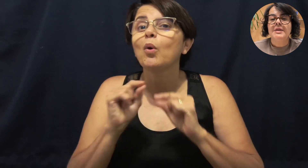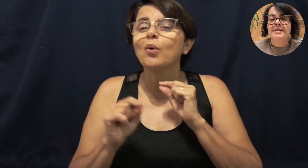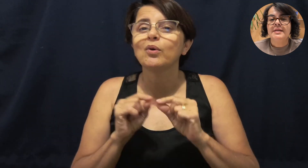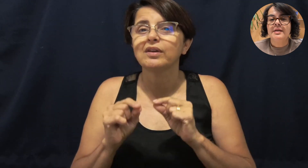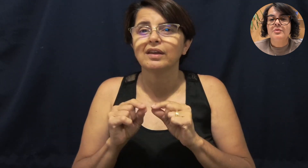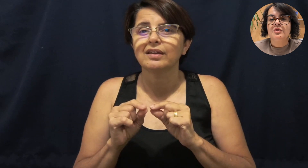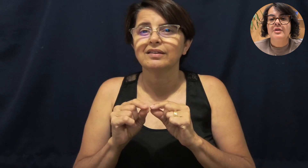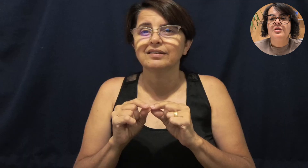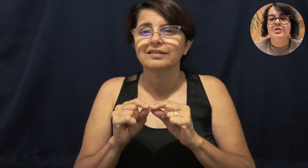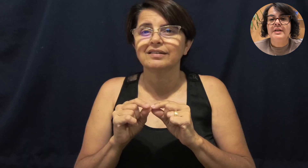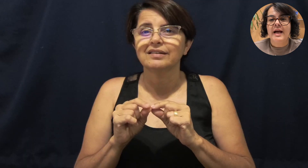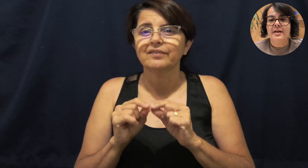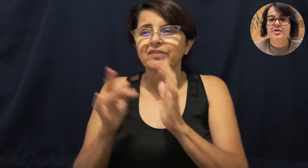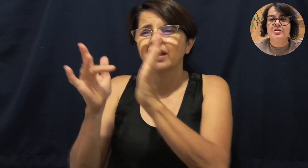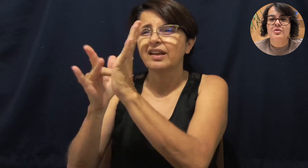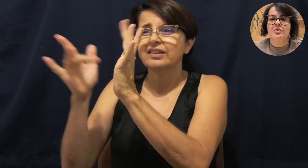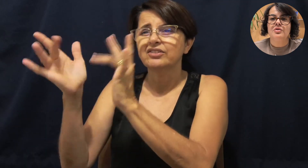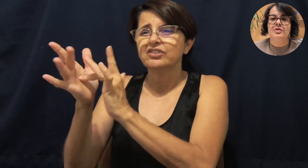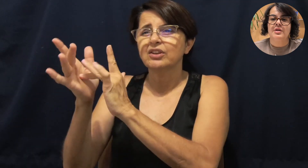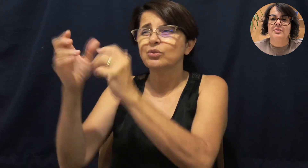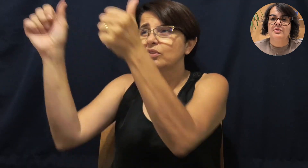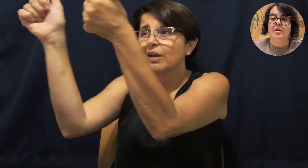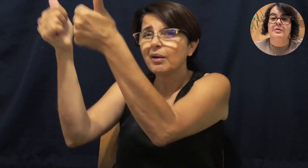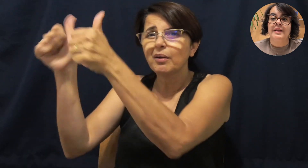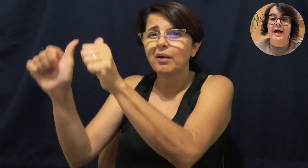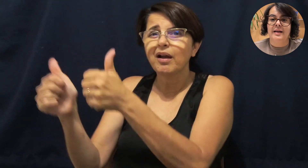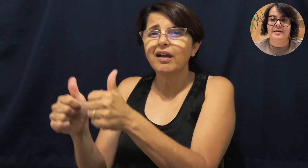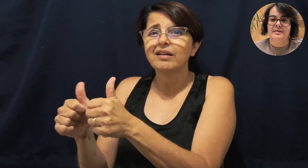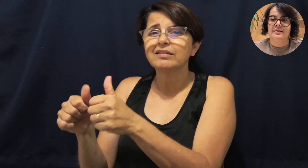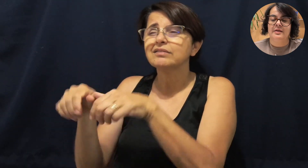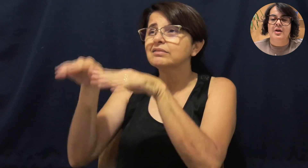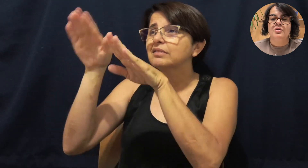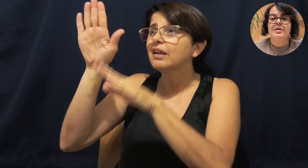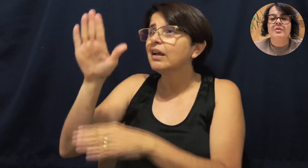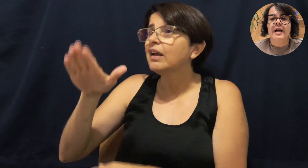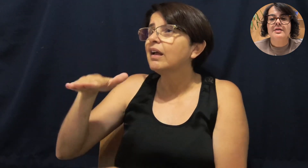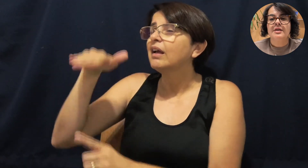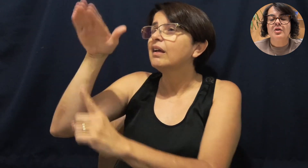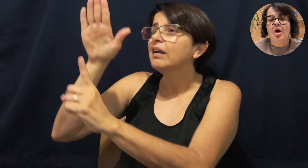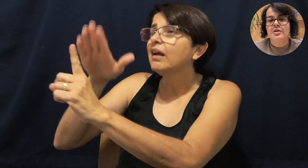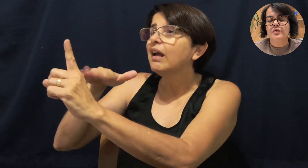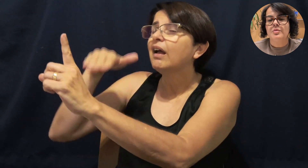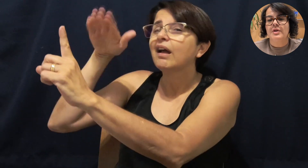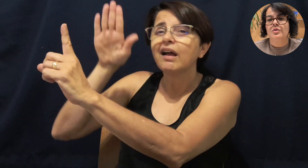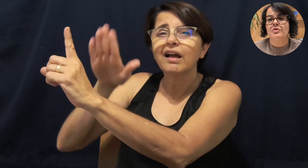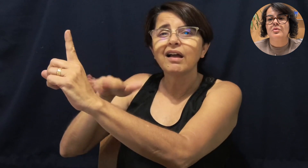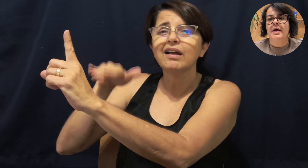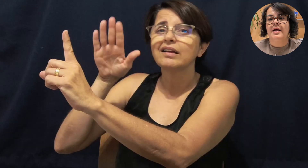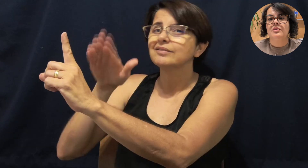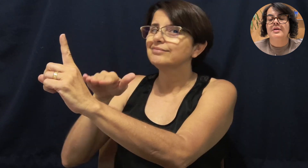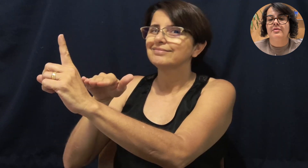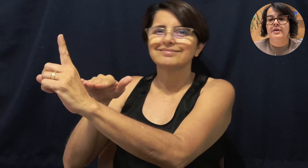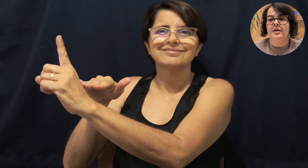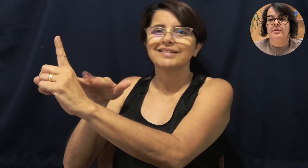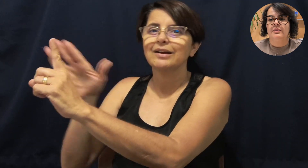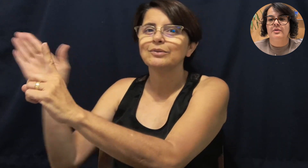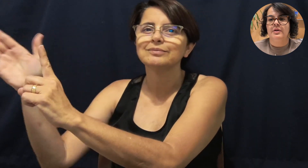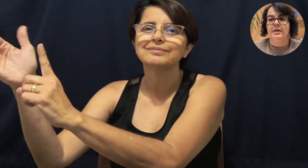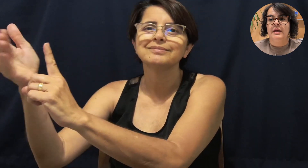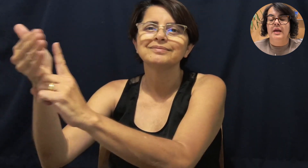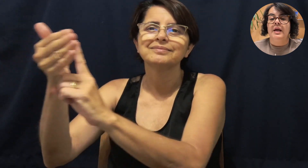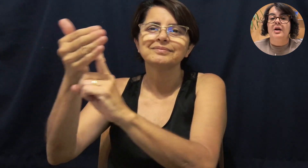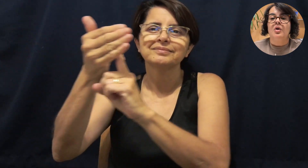nós precisamos tirar Jesus dos seus altares, dos altares que nós fomos acostumados a vê-lo,